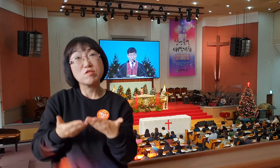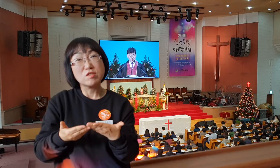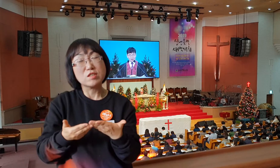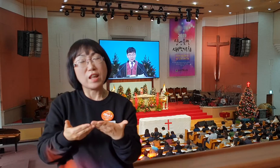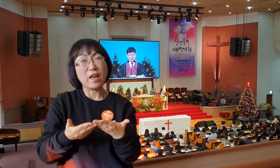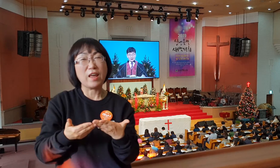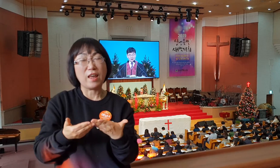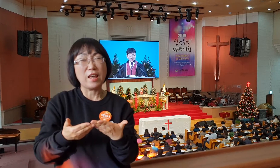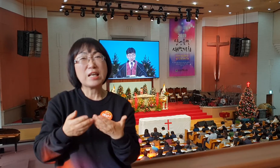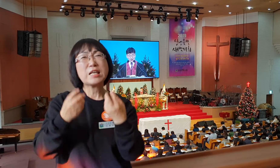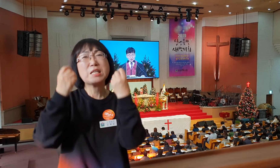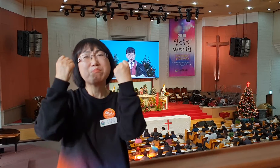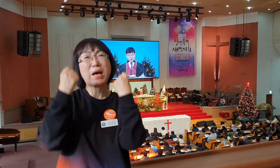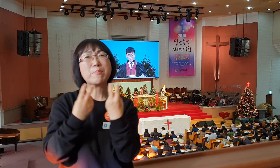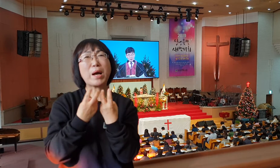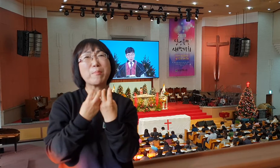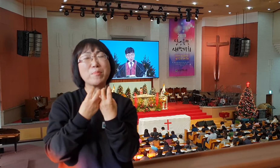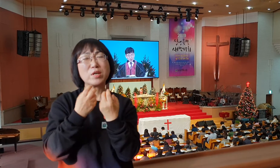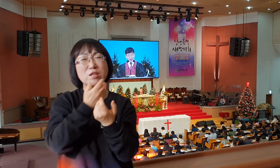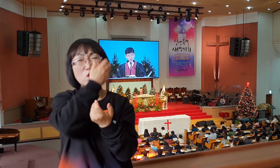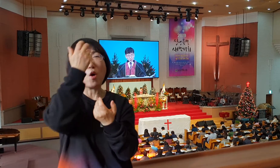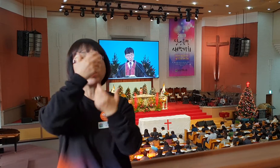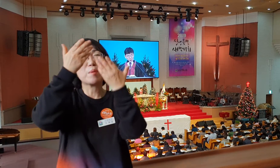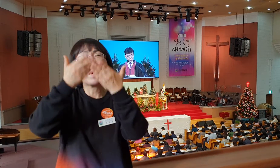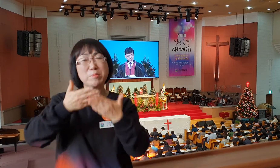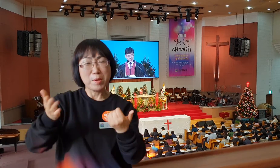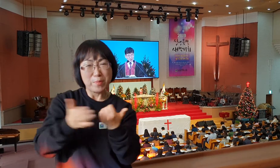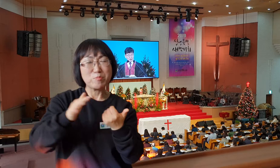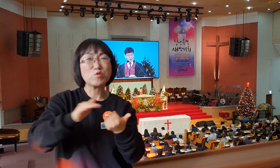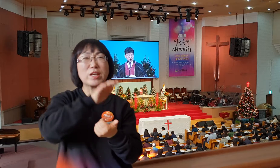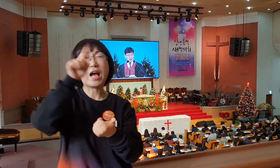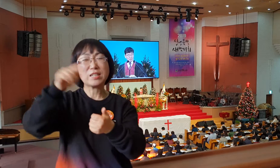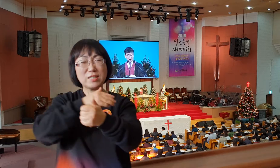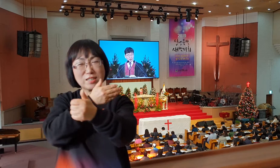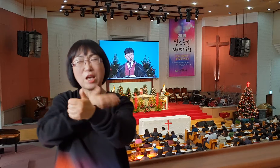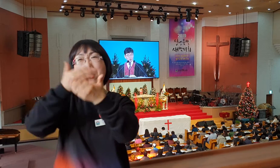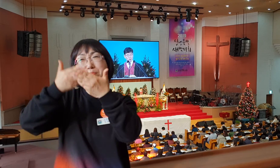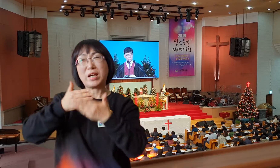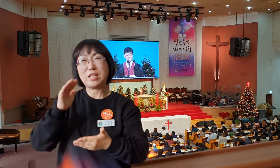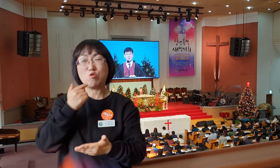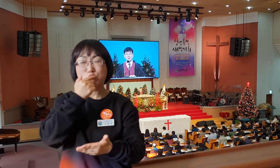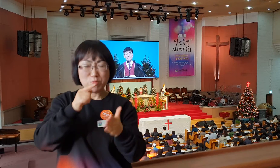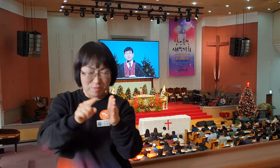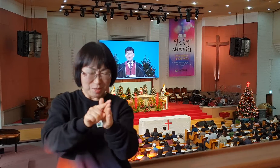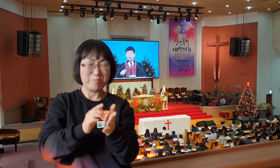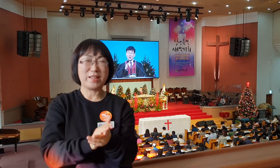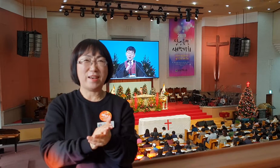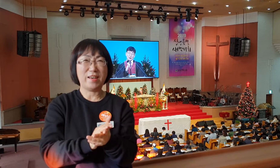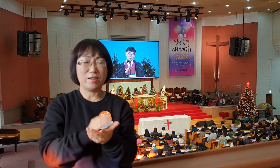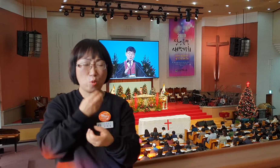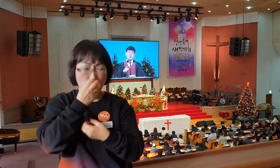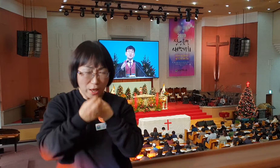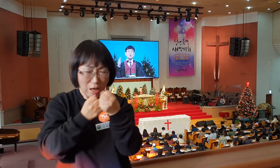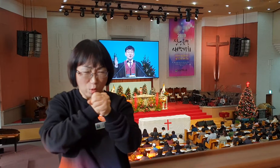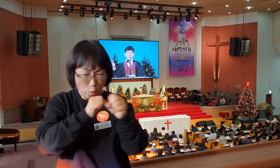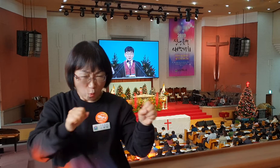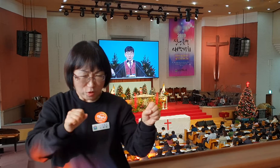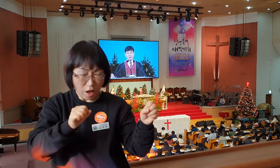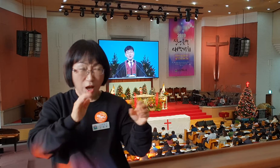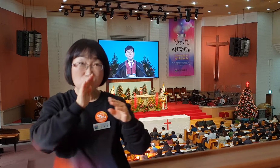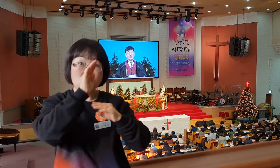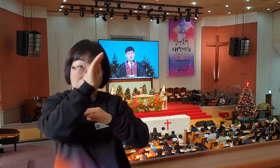그것은 어떻게 임합니까? 그랬듯이 성령을 받음으로 우리가 그 능력을 받게 되는 줄 믿습니다. 회개와 용서 그